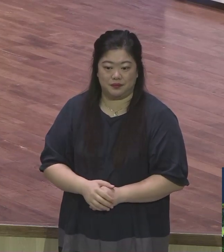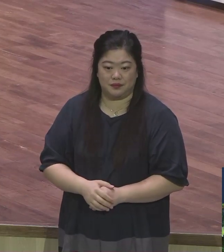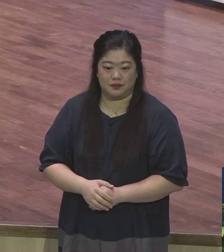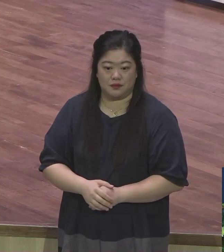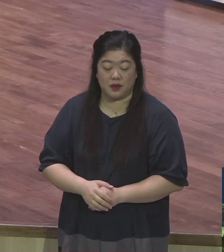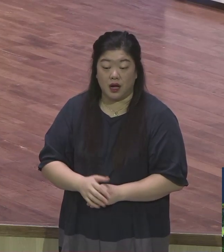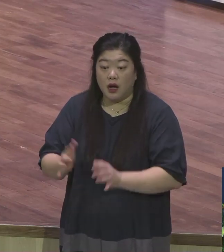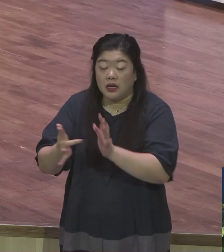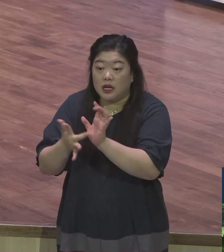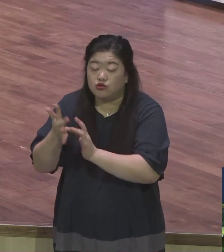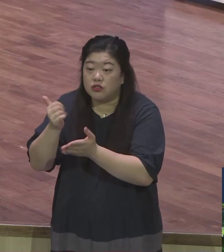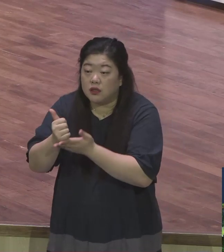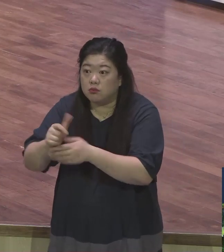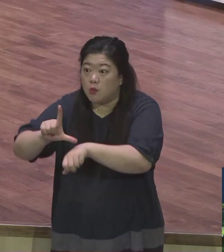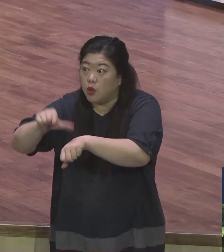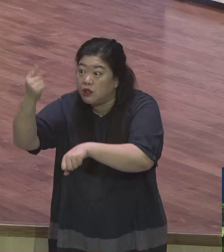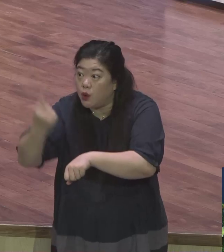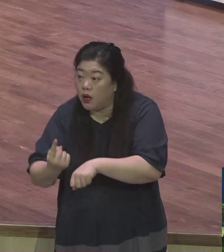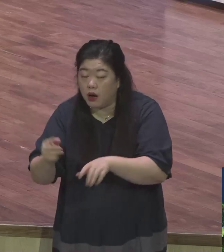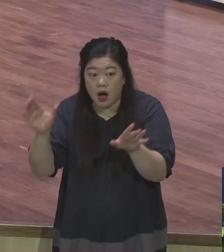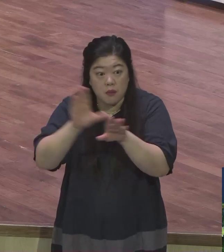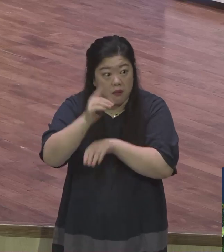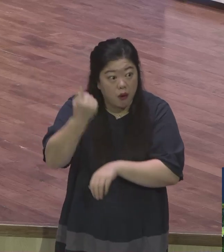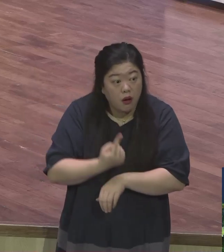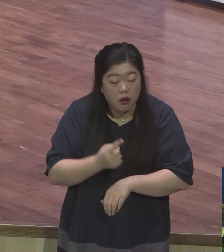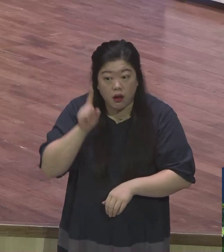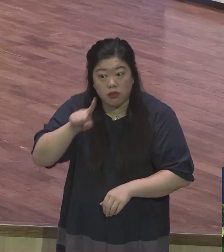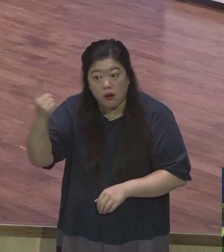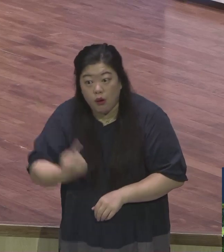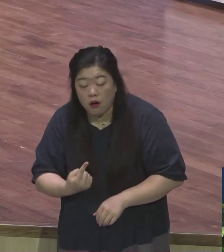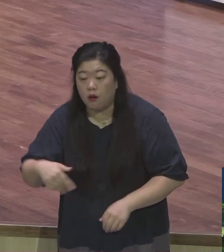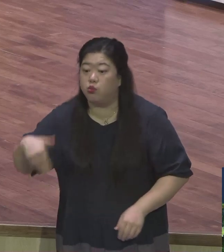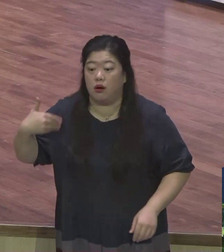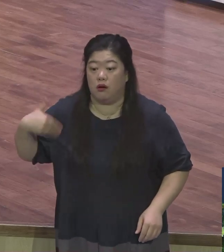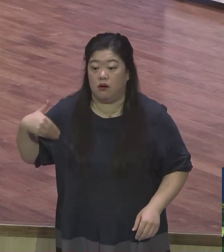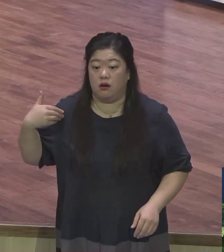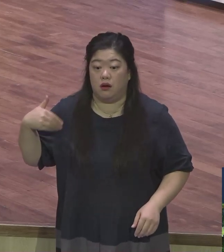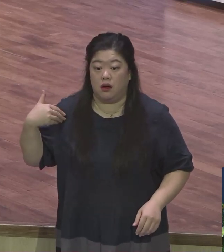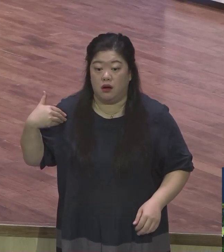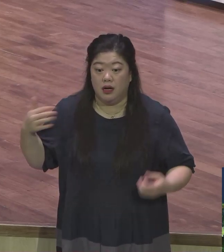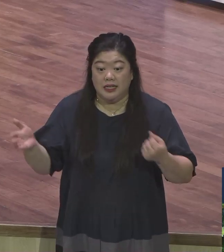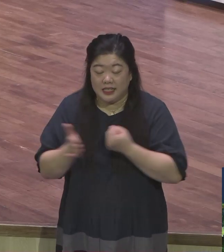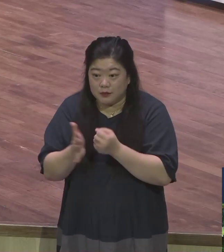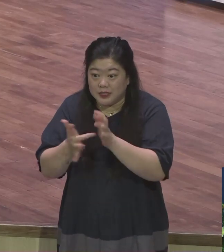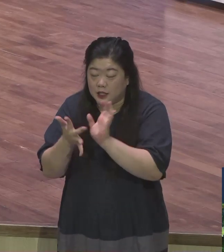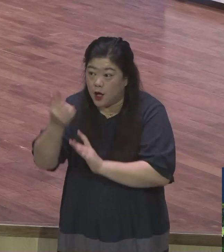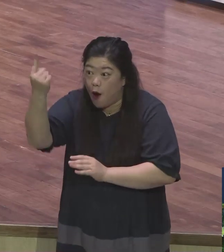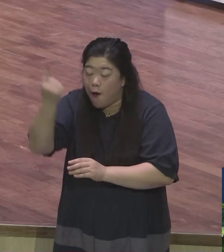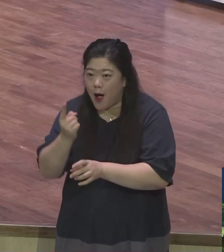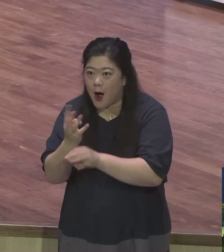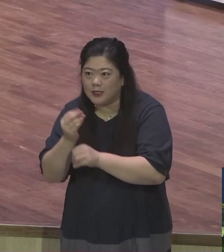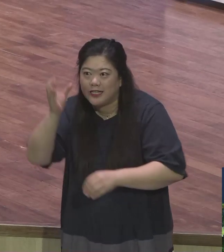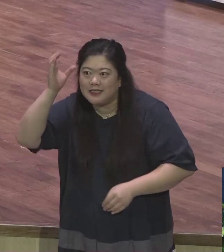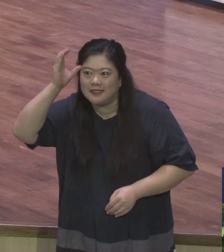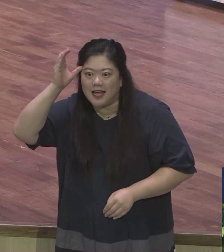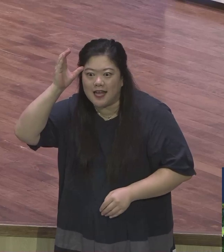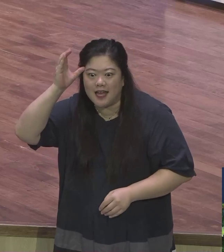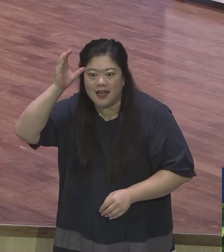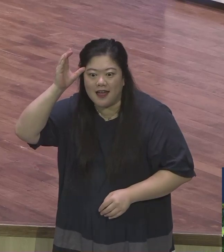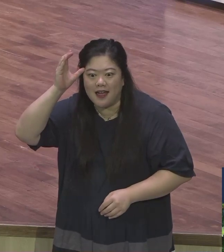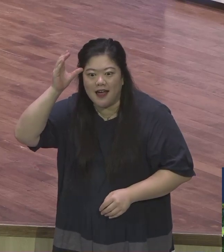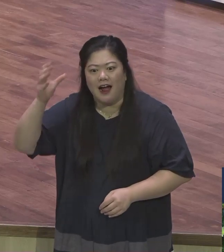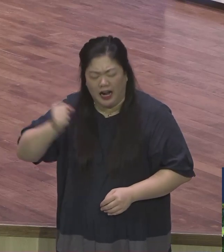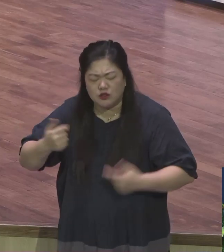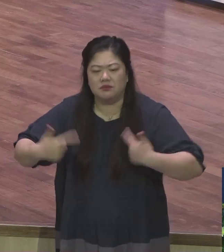오실지 오늘 낮에 오실지 오늘 밤에 오실지 내일 아침에 오실지 그런 신앙생활을 했단 말이에요. 이렇게